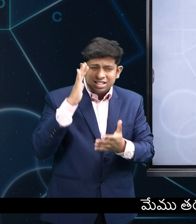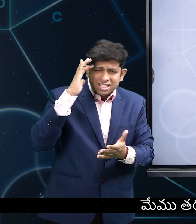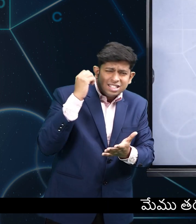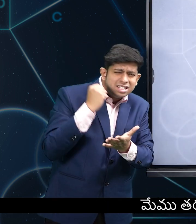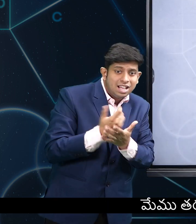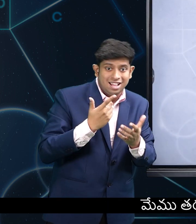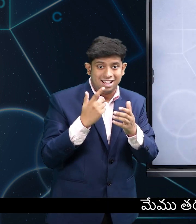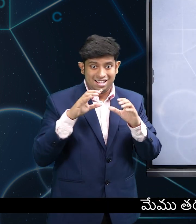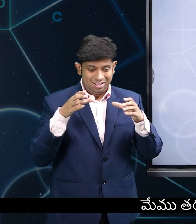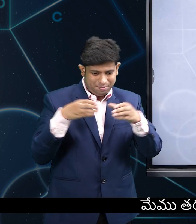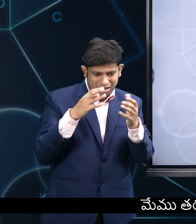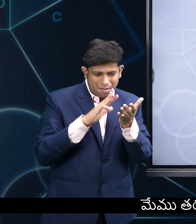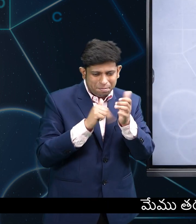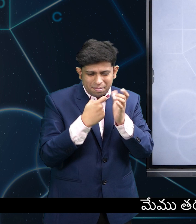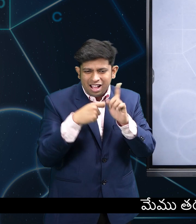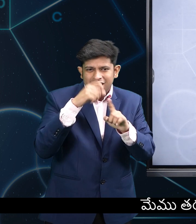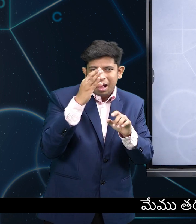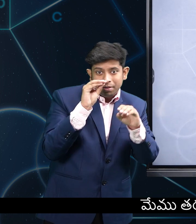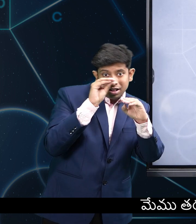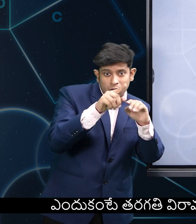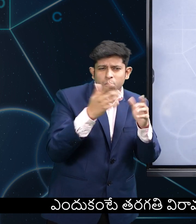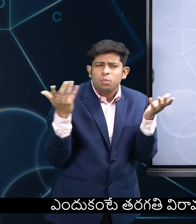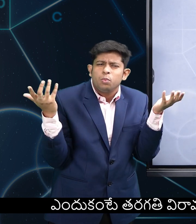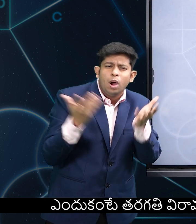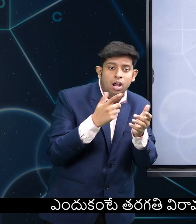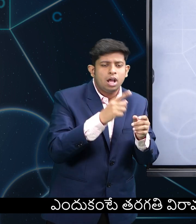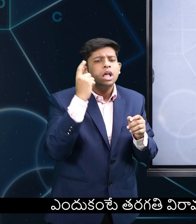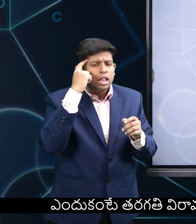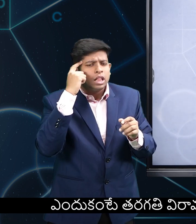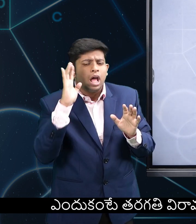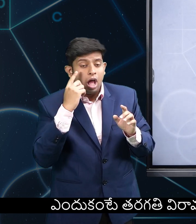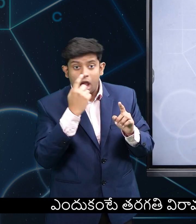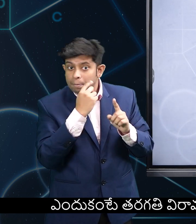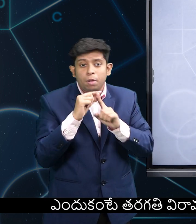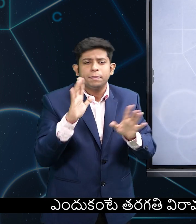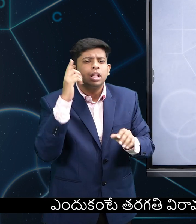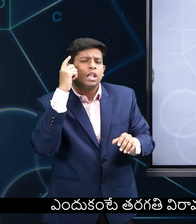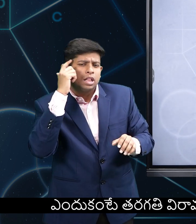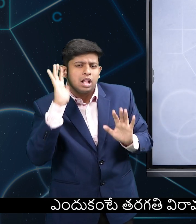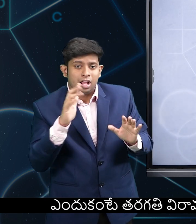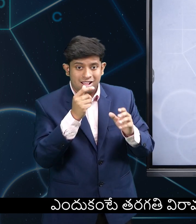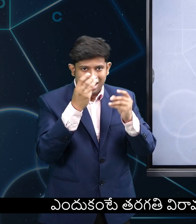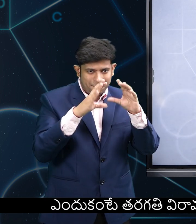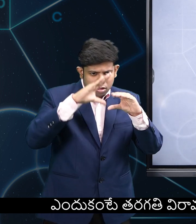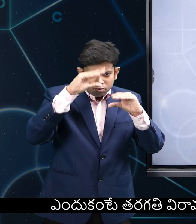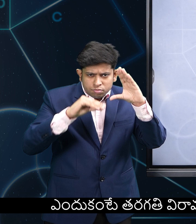మేము తరగతి మార్కులను పరిగణించాము ఎందుకంటే తరగతి విరామం యొక్క